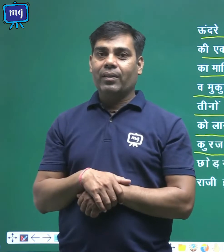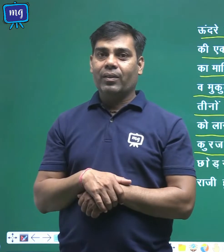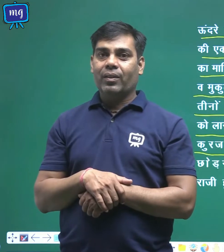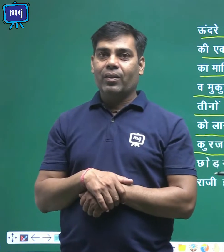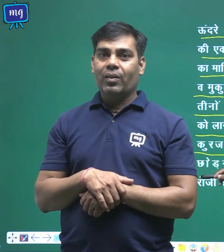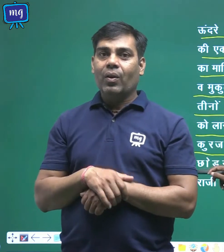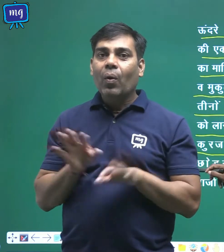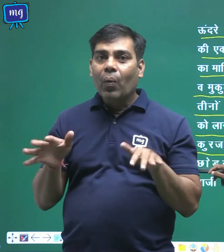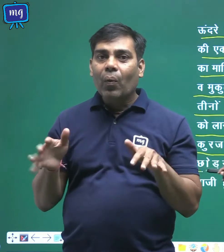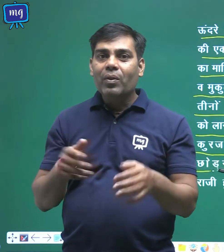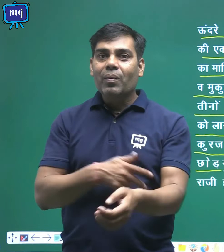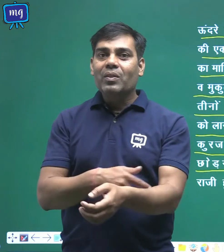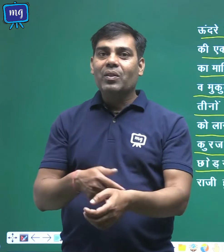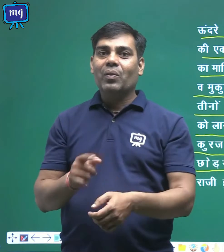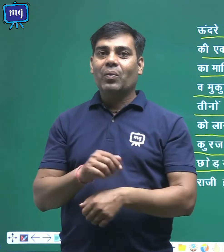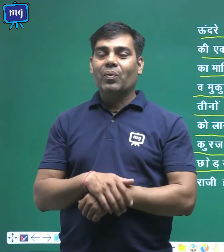कुरज को